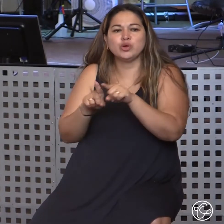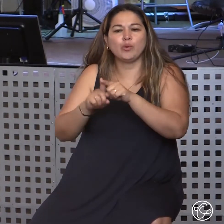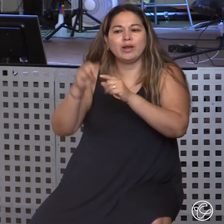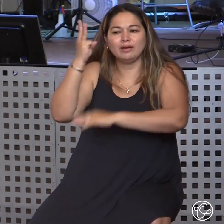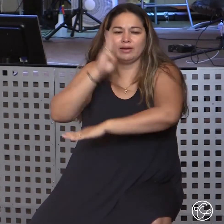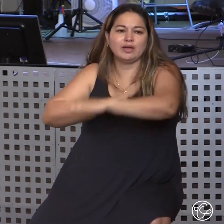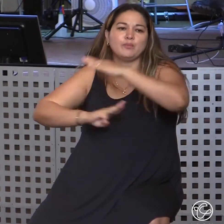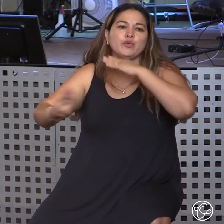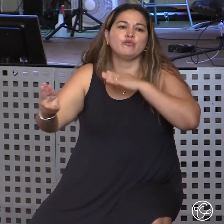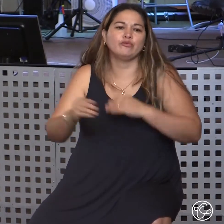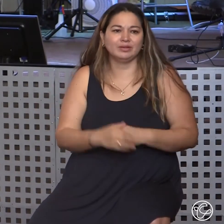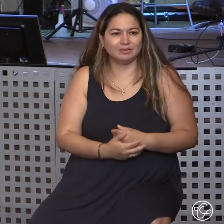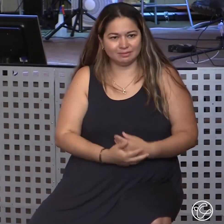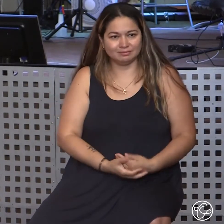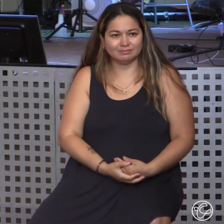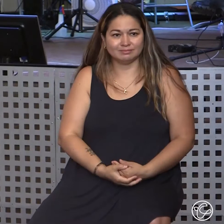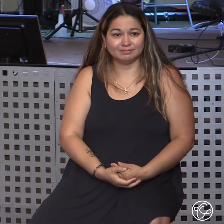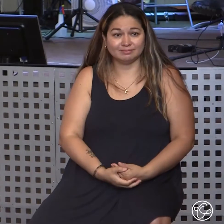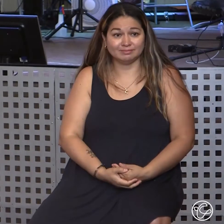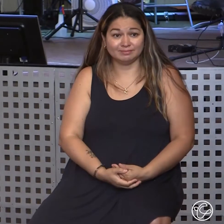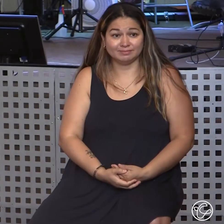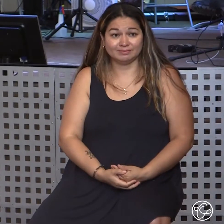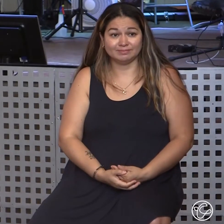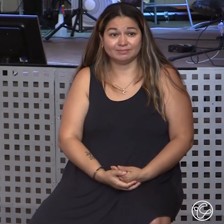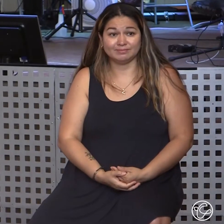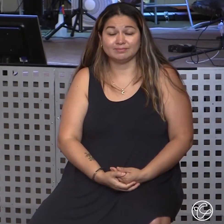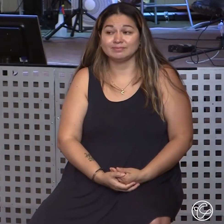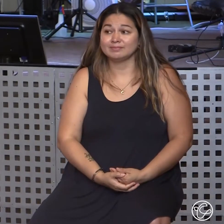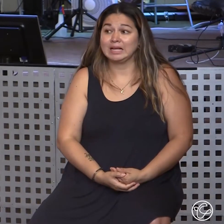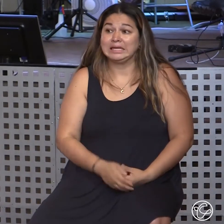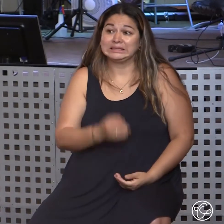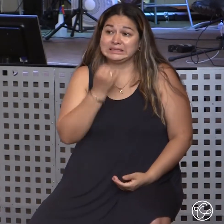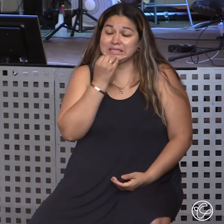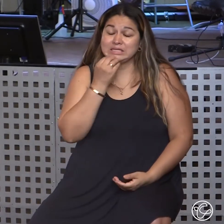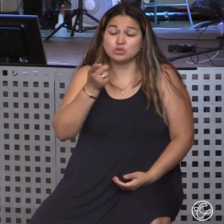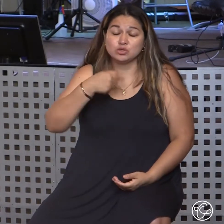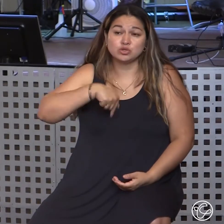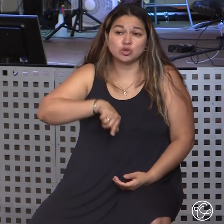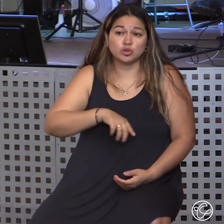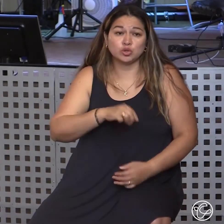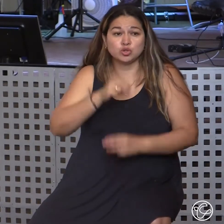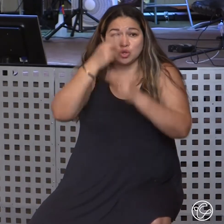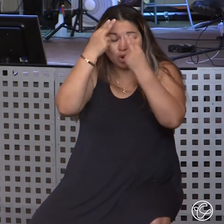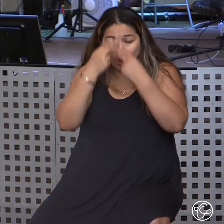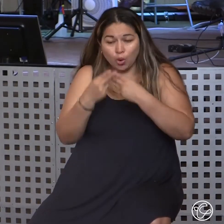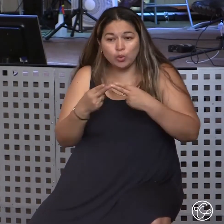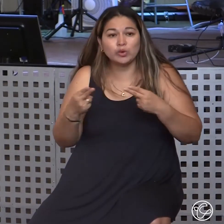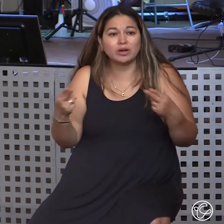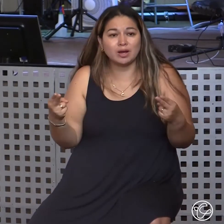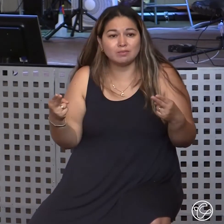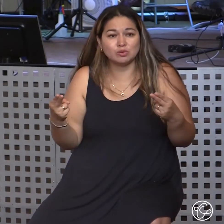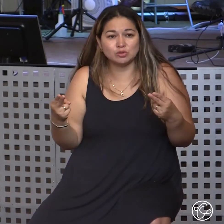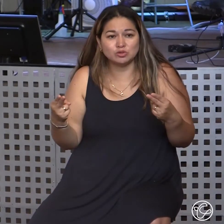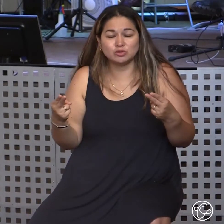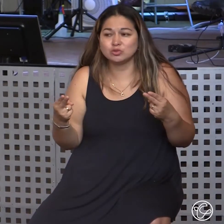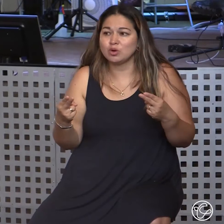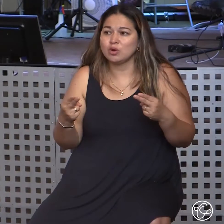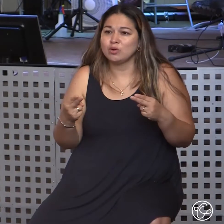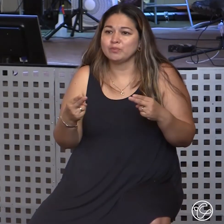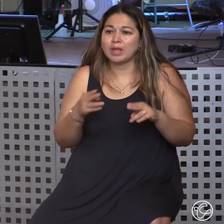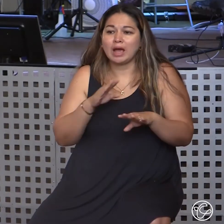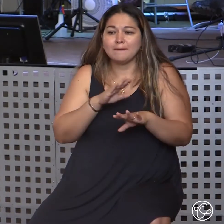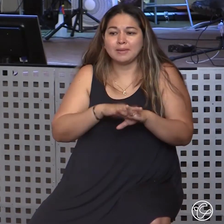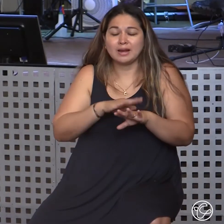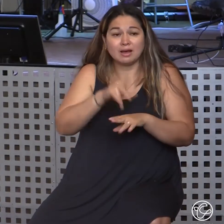vía. Y cuando honramos, participamos de la otra persona, de lo bueno de la otra